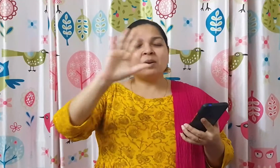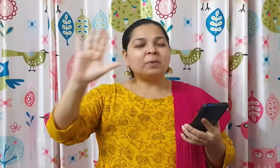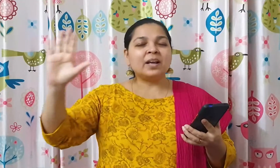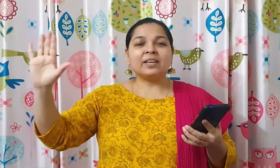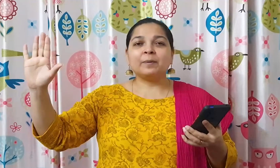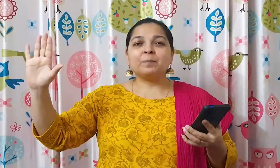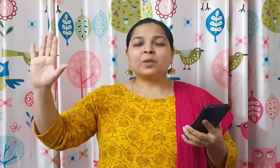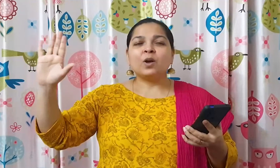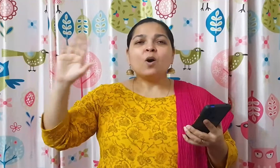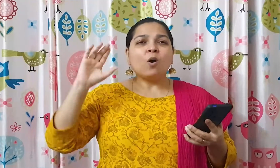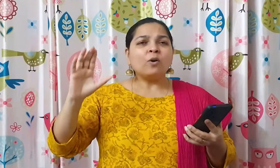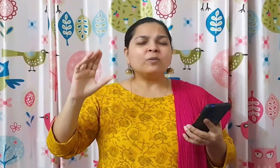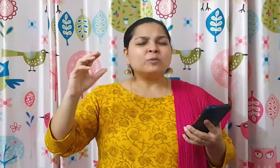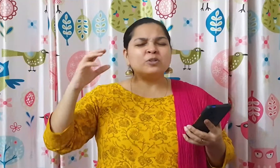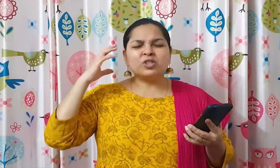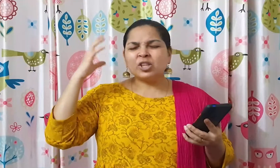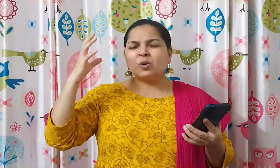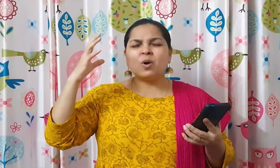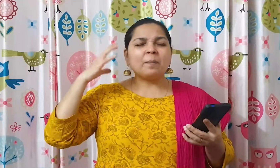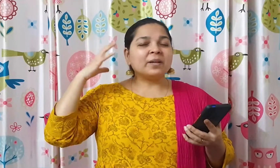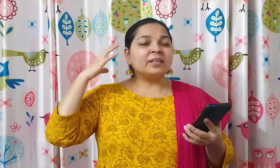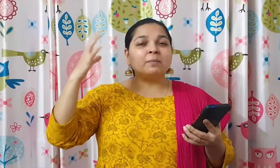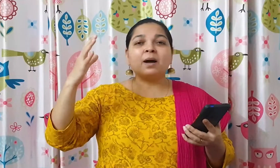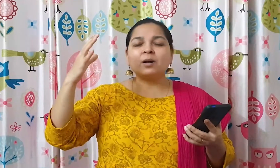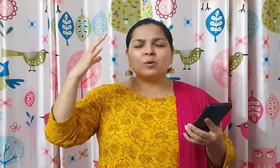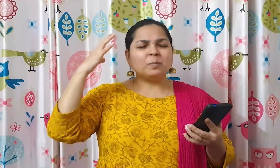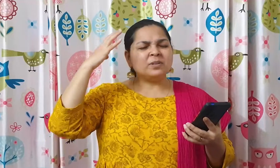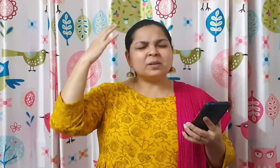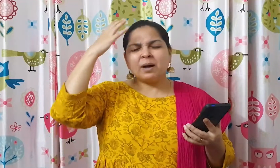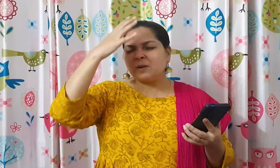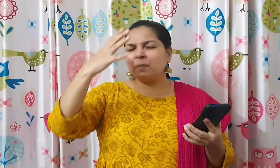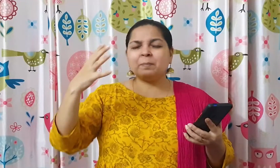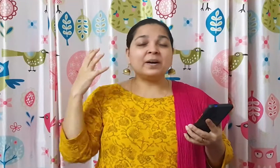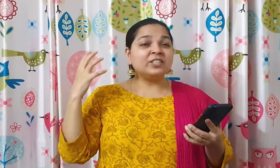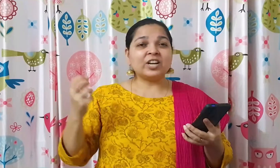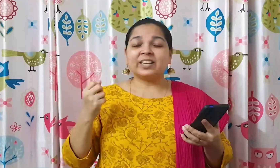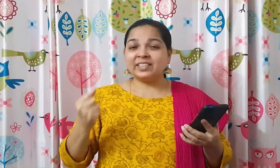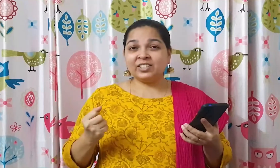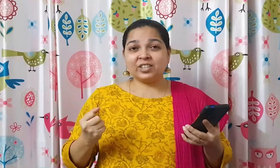আপুনি মনে মনে থাকিব নোৱাৰে, আপুনি চিন্তা কৰিব নোৱাৰে, বা আপুনি